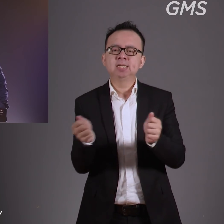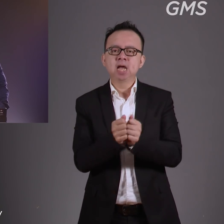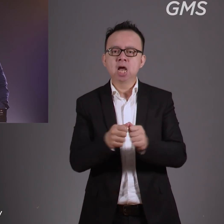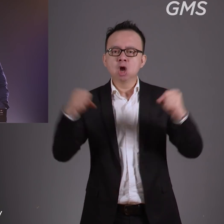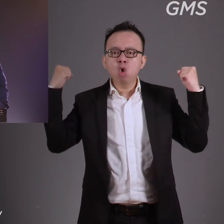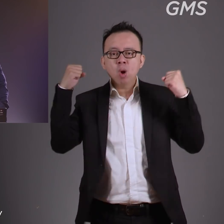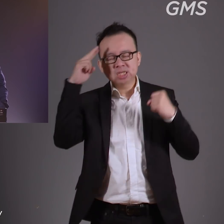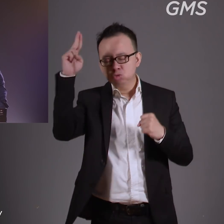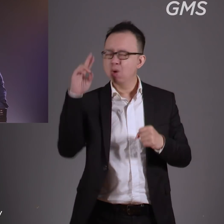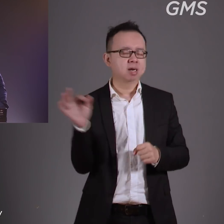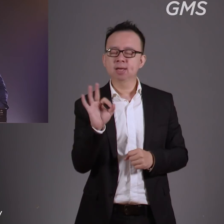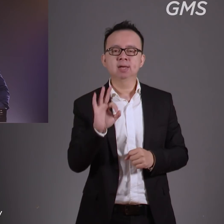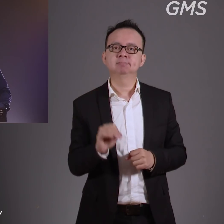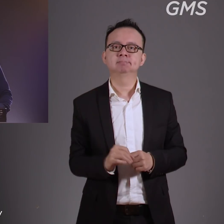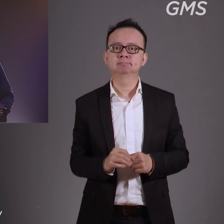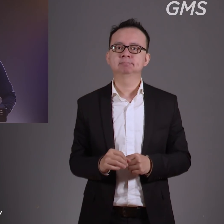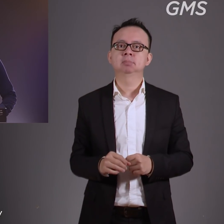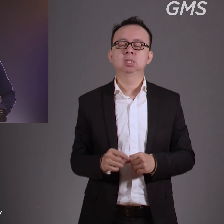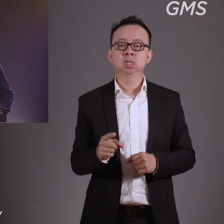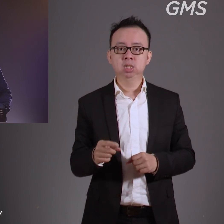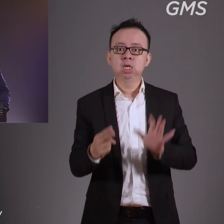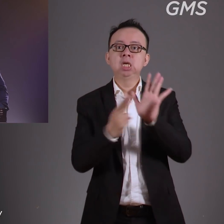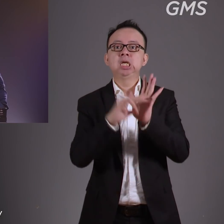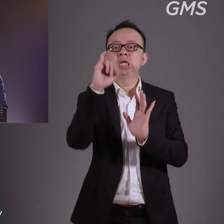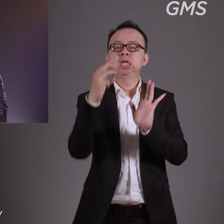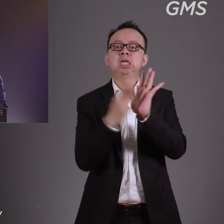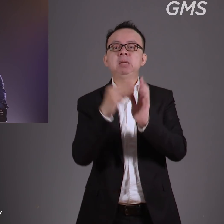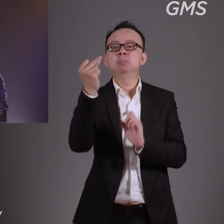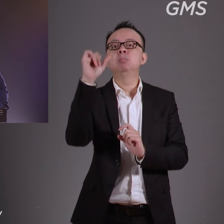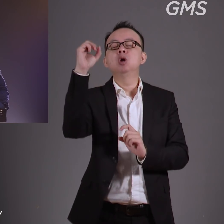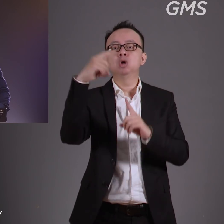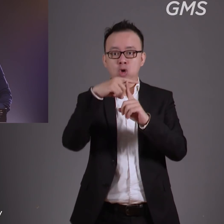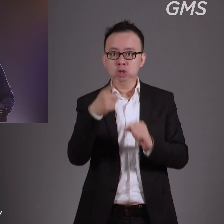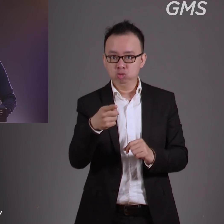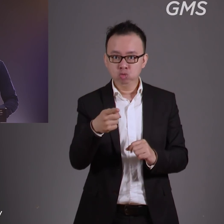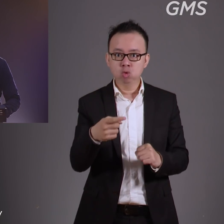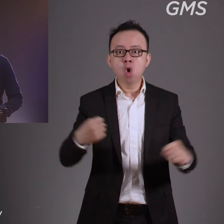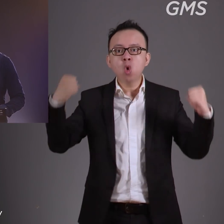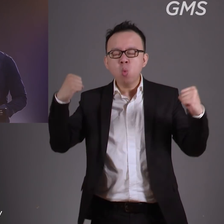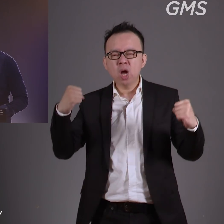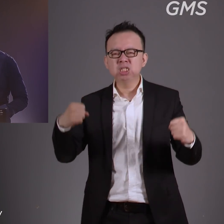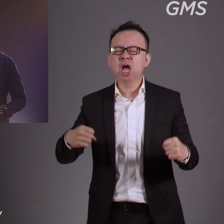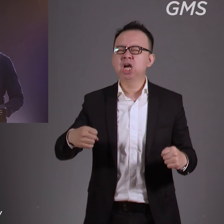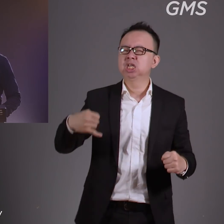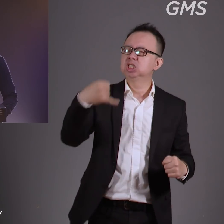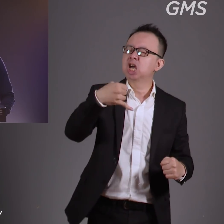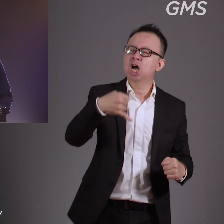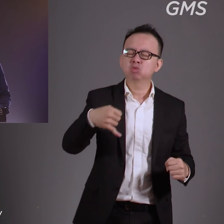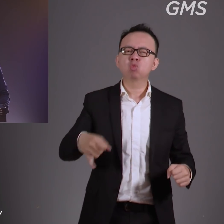Nimrod, manusia terang-terangan menentang Tuhan. Pakai kuasa main kasar untuk